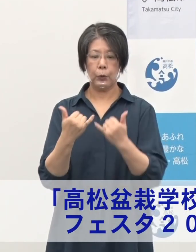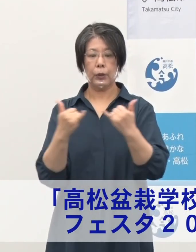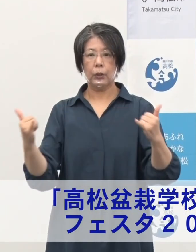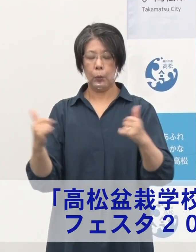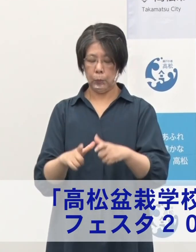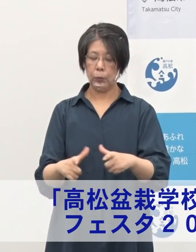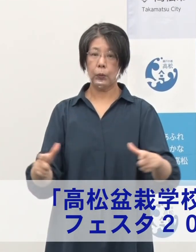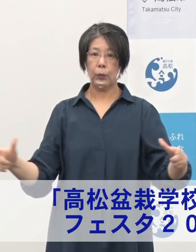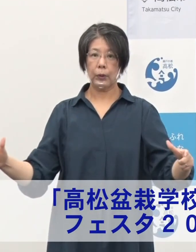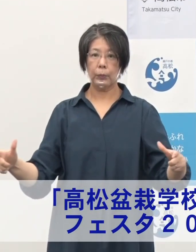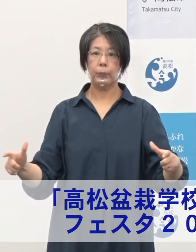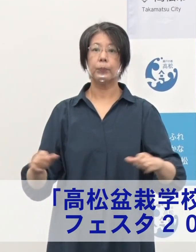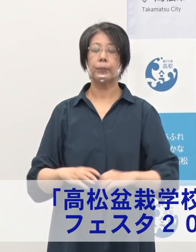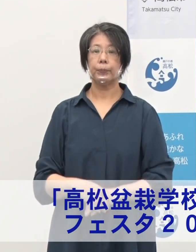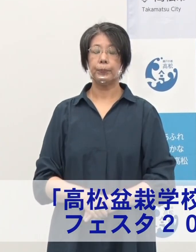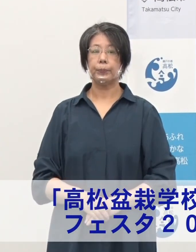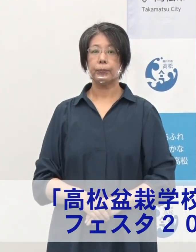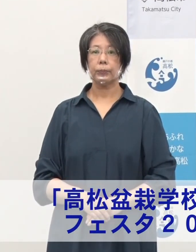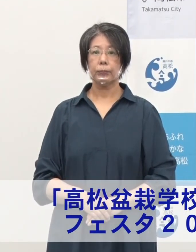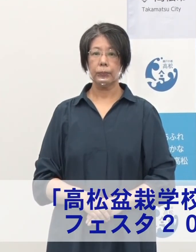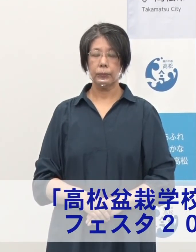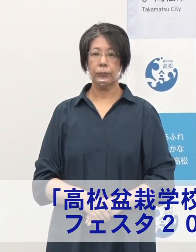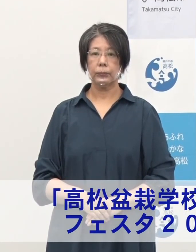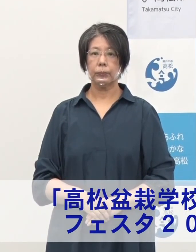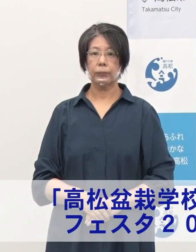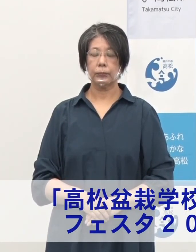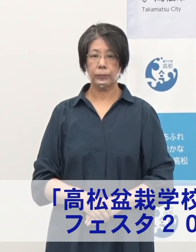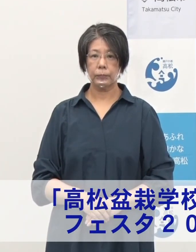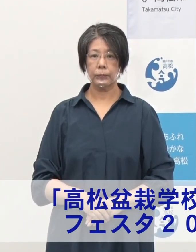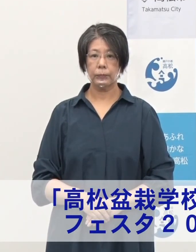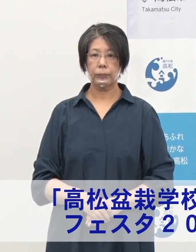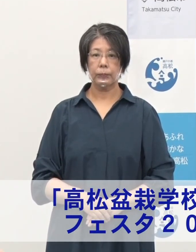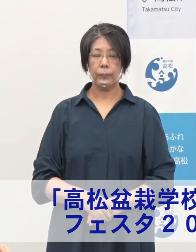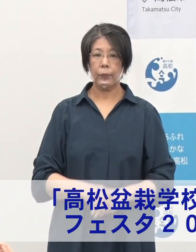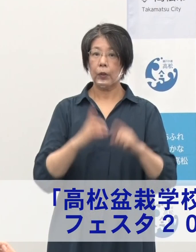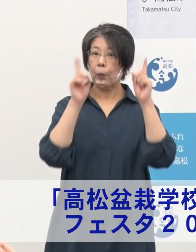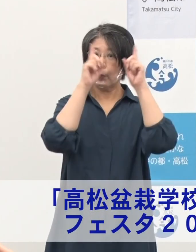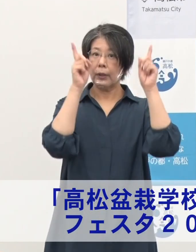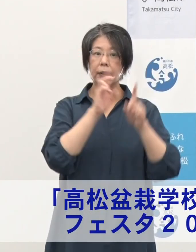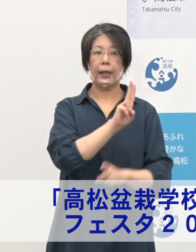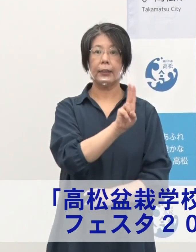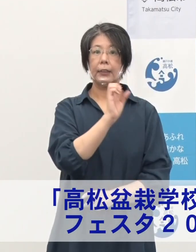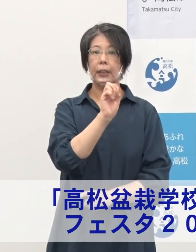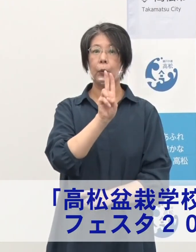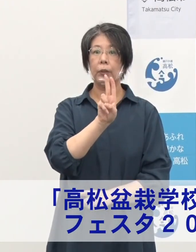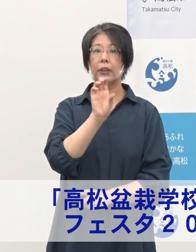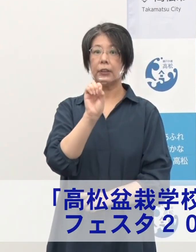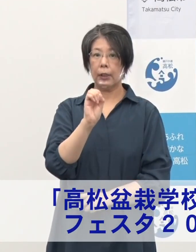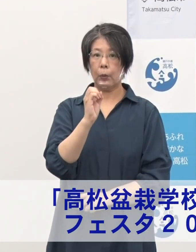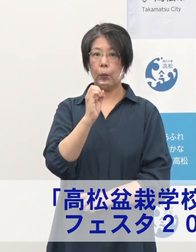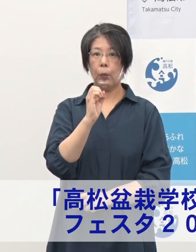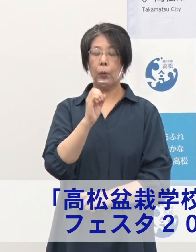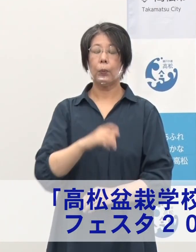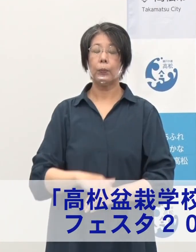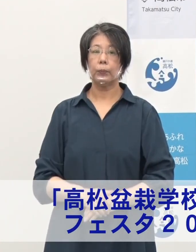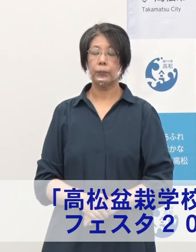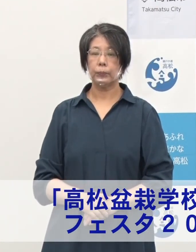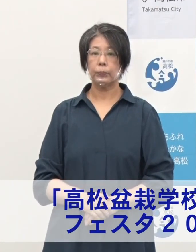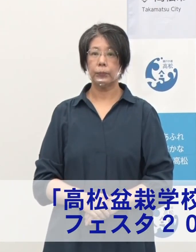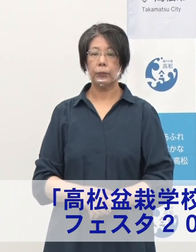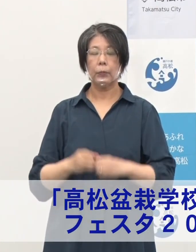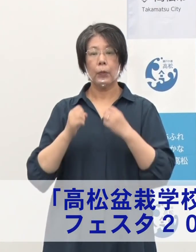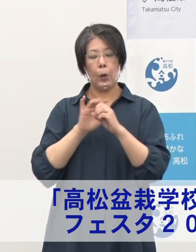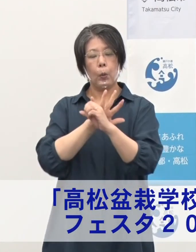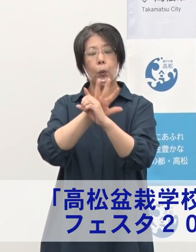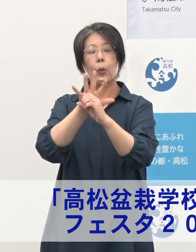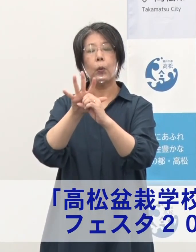ます次にぼ高松盆栽の里フェスタ2020でございますが新型